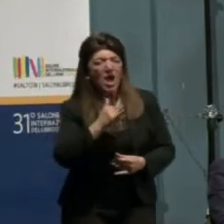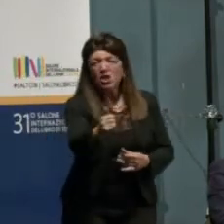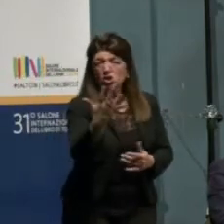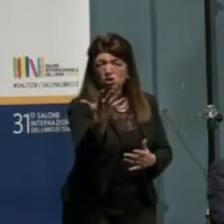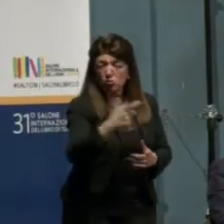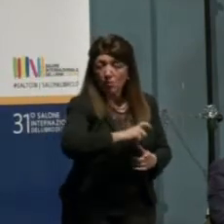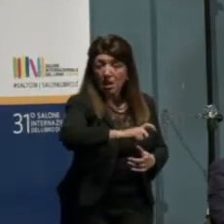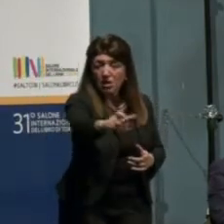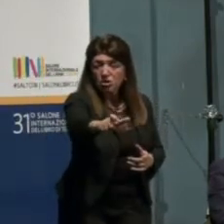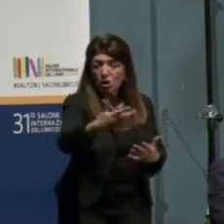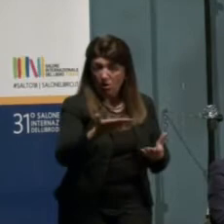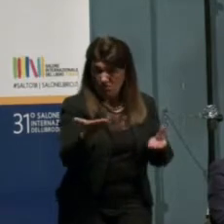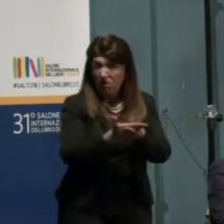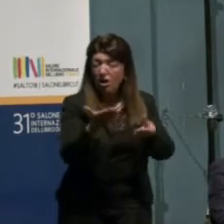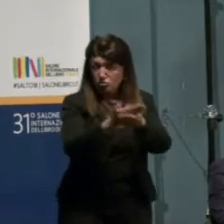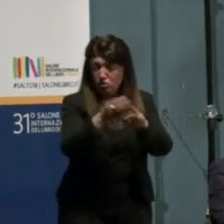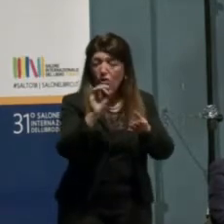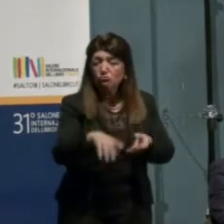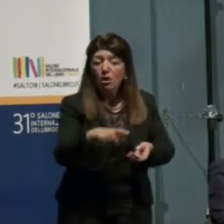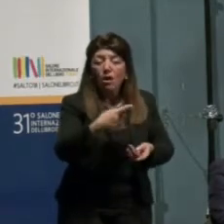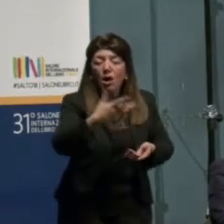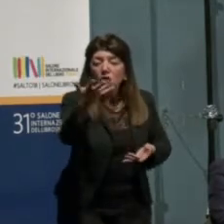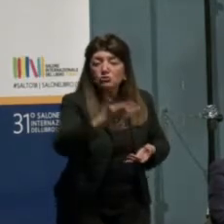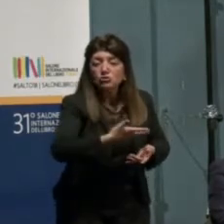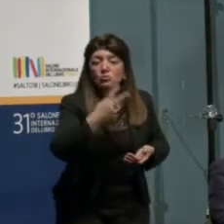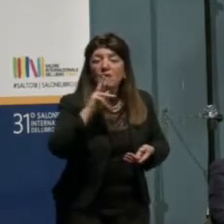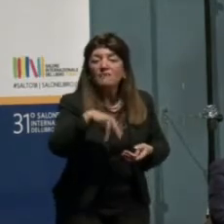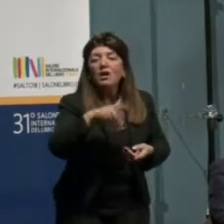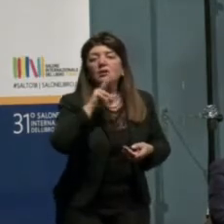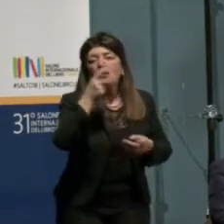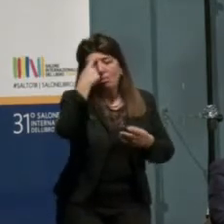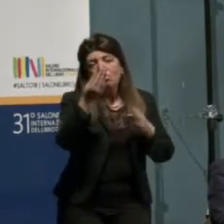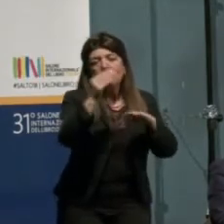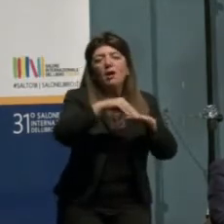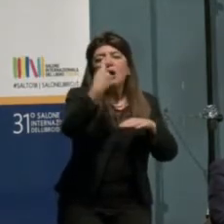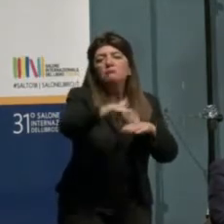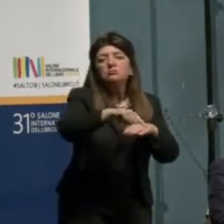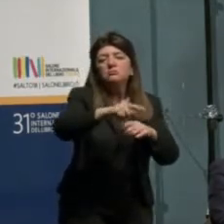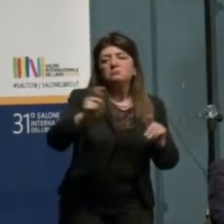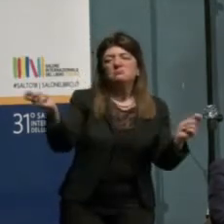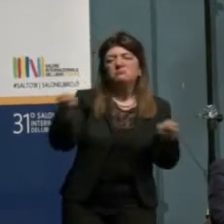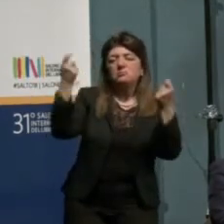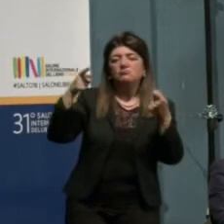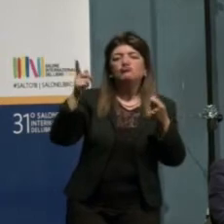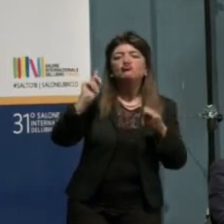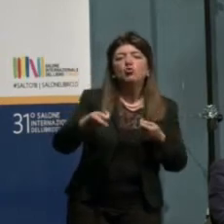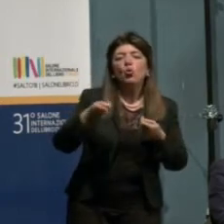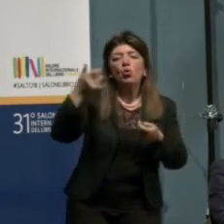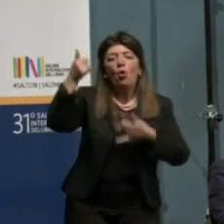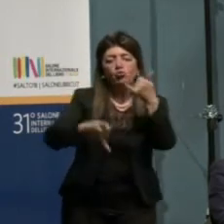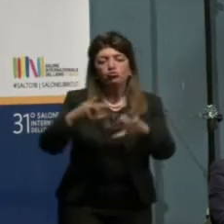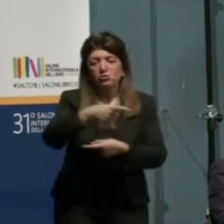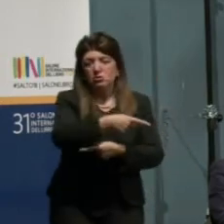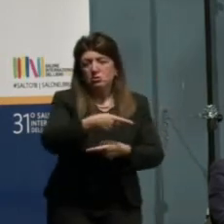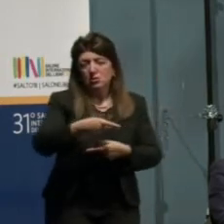cinque persone e dicono che quelle cinque persone sono quelli che avrebbero sequestrato torturato e ucciso giulio non stava ovviamente né in cielo né in terra